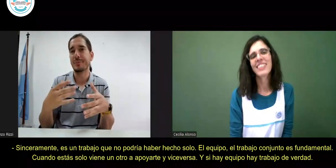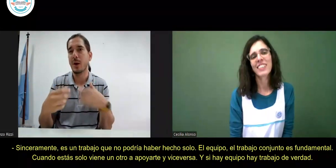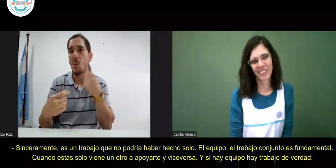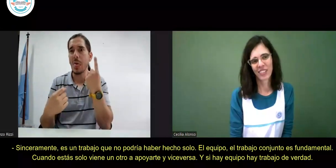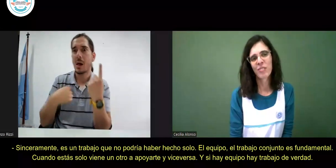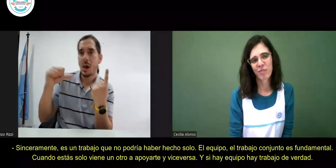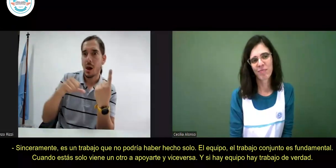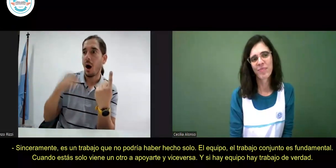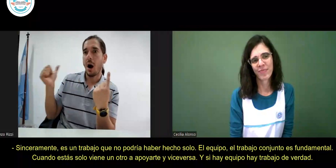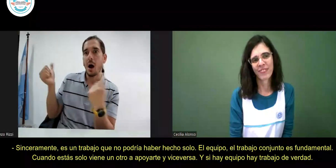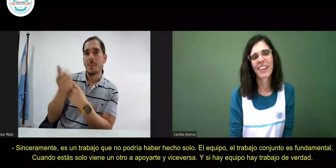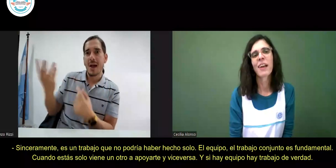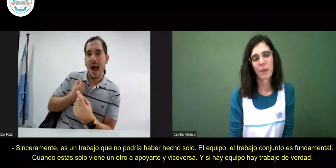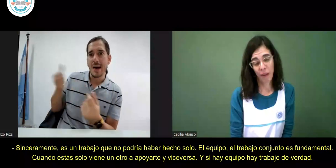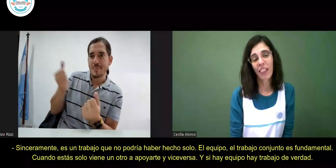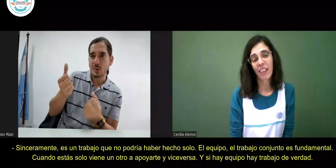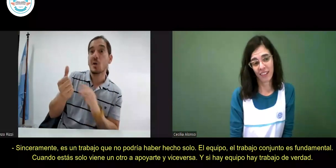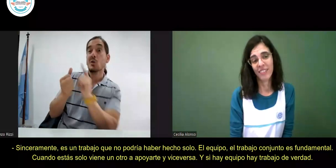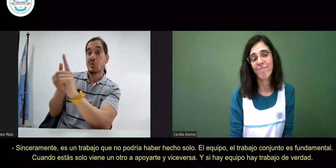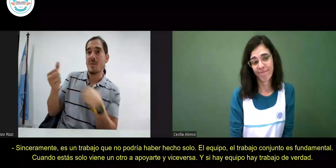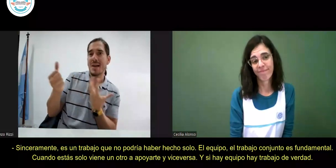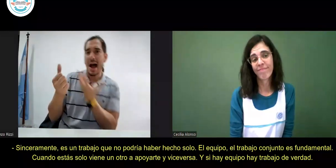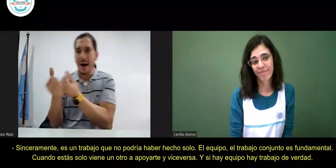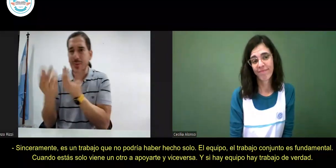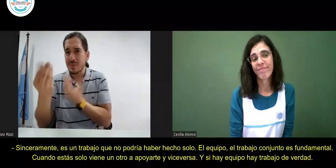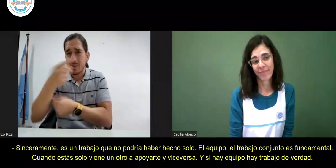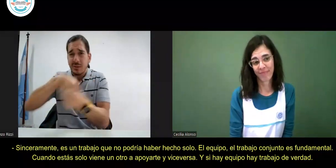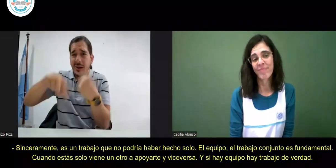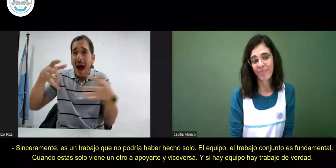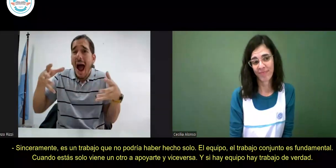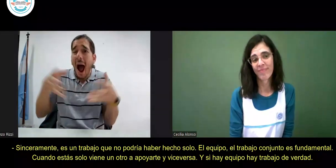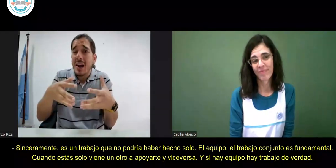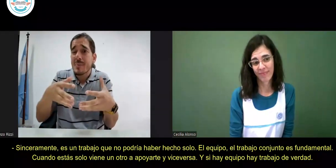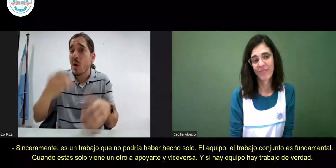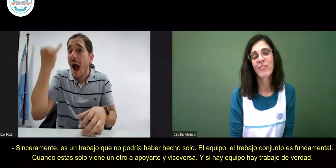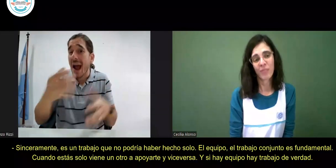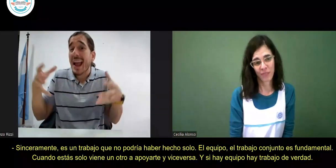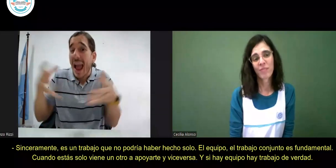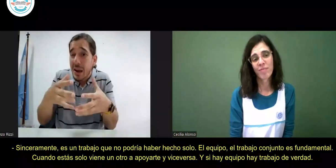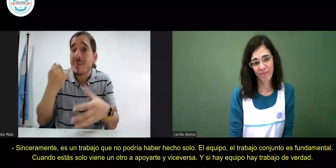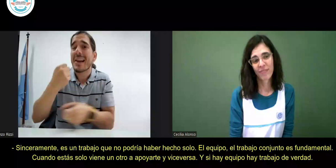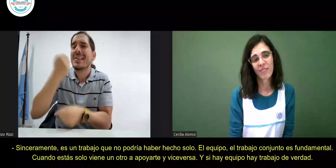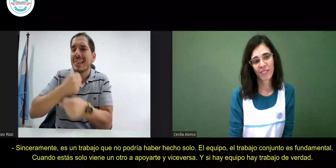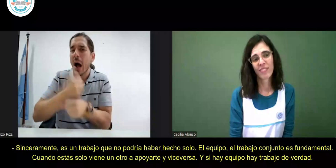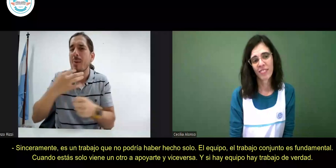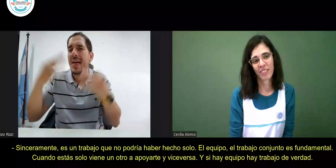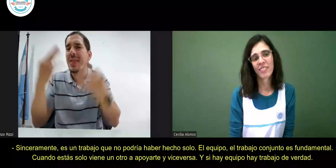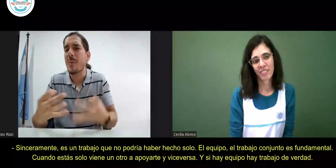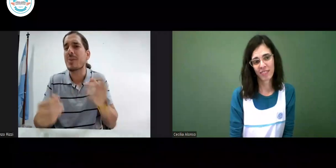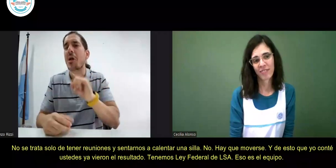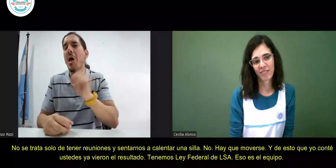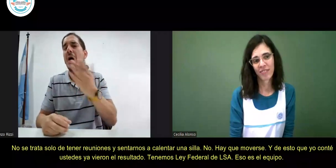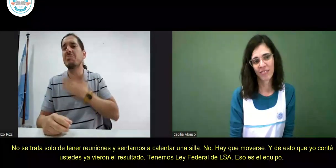trabajo en conjunto es fundamental. Cuando estás solo, viene otro a apoyarte y viceversa. Y si hay